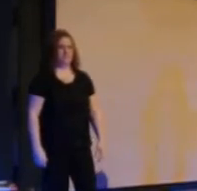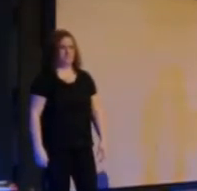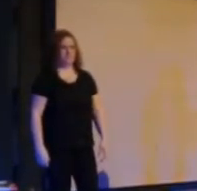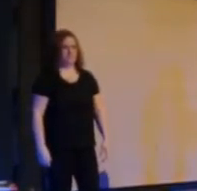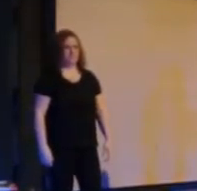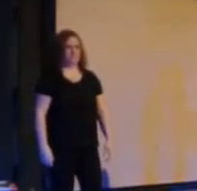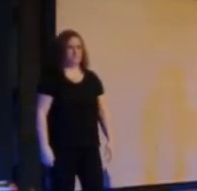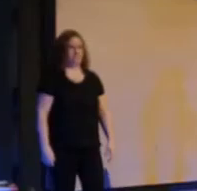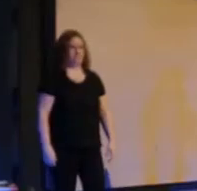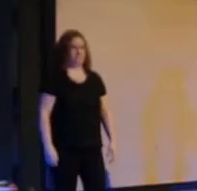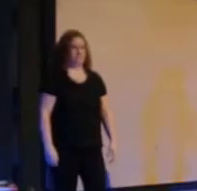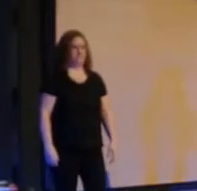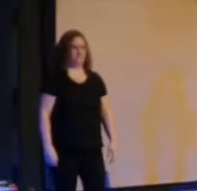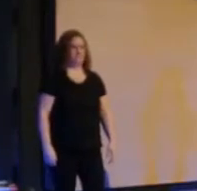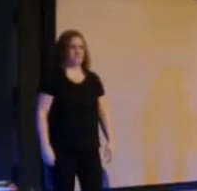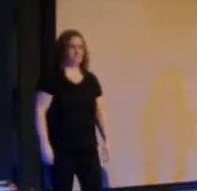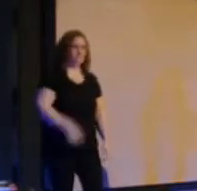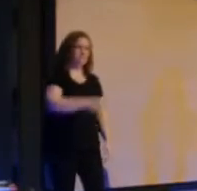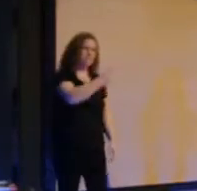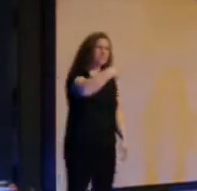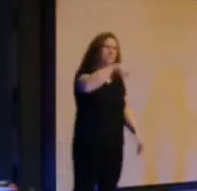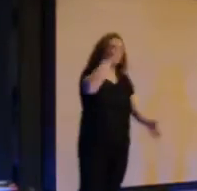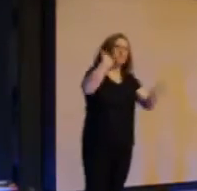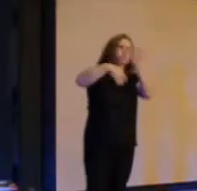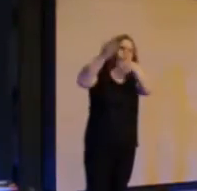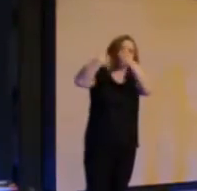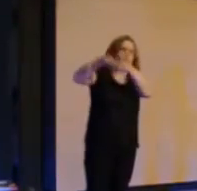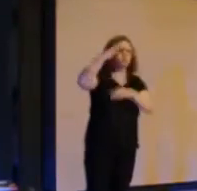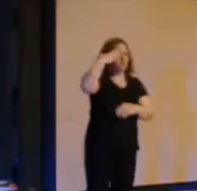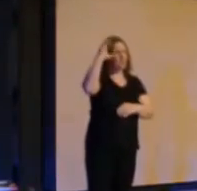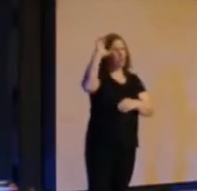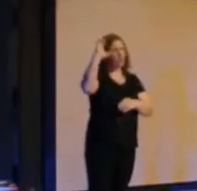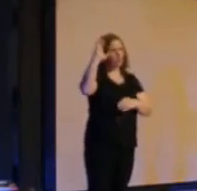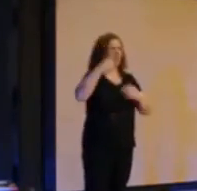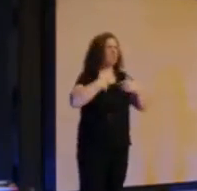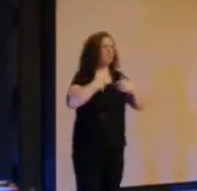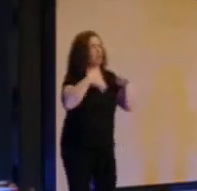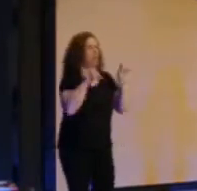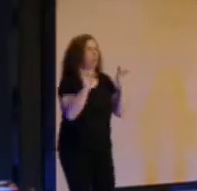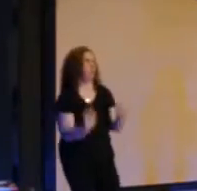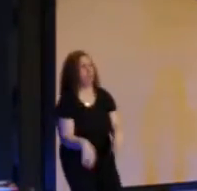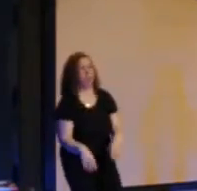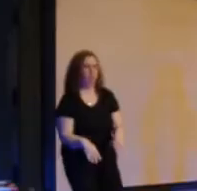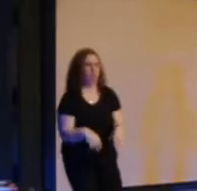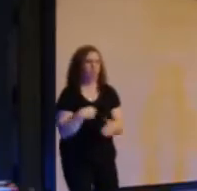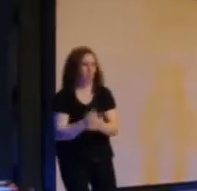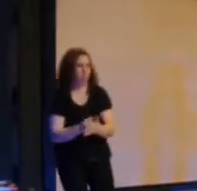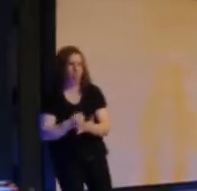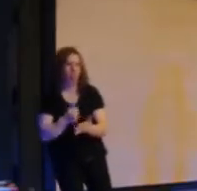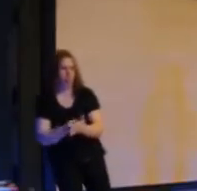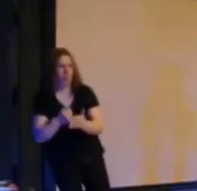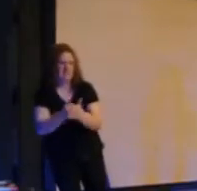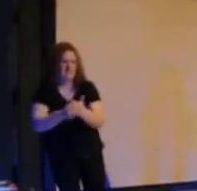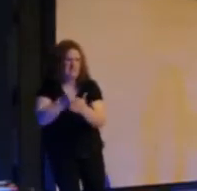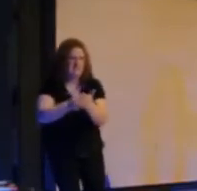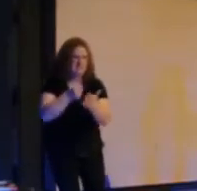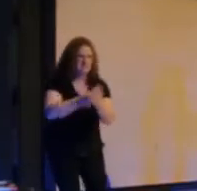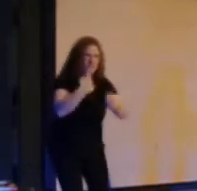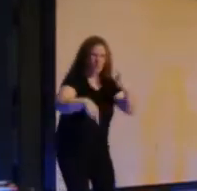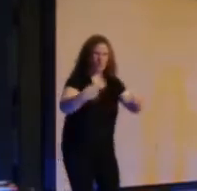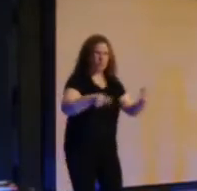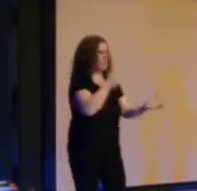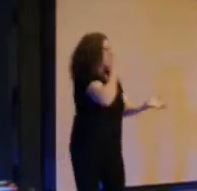¿Cuánto ha pasado ya? No lo sabe, pero mucho tiempo. Sus debilidades han agudizado el